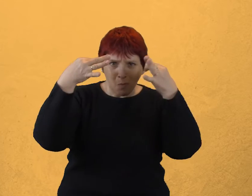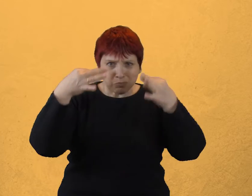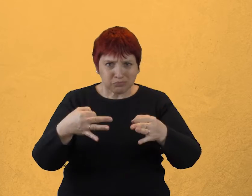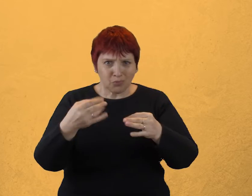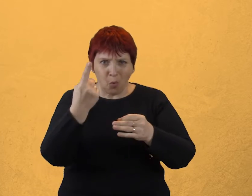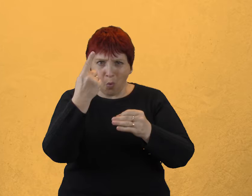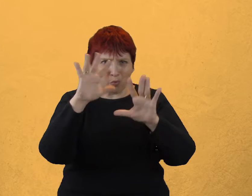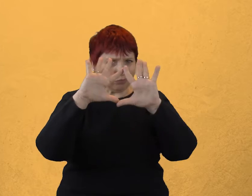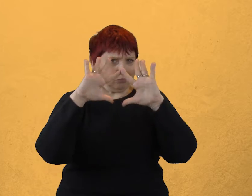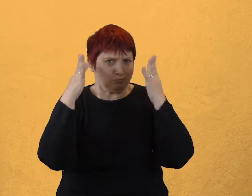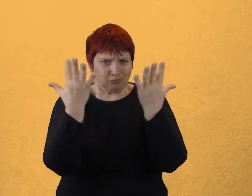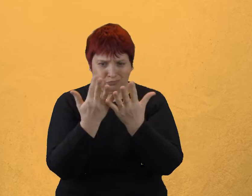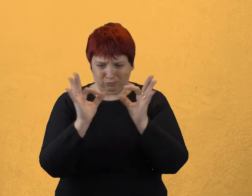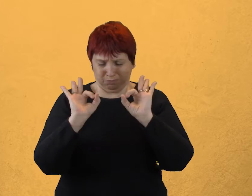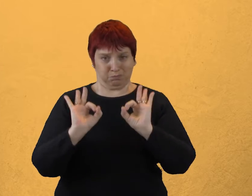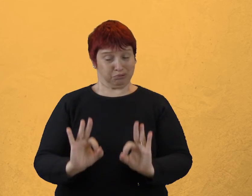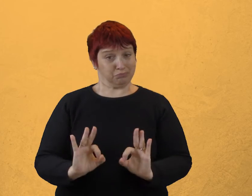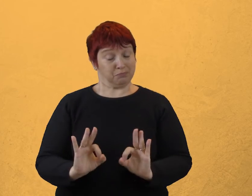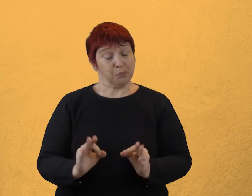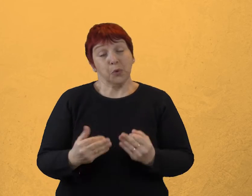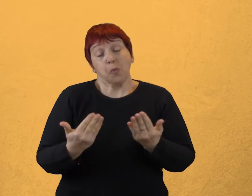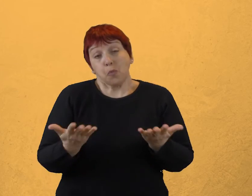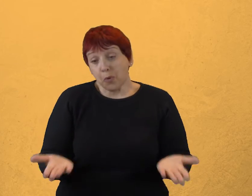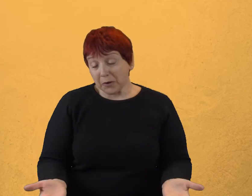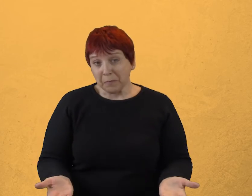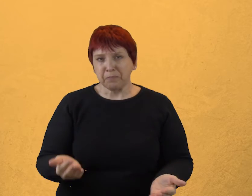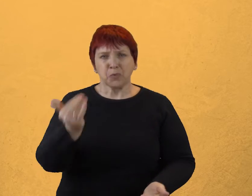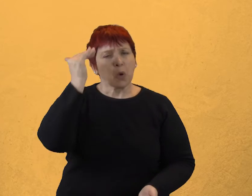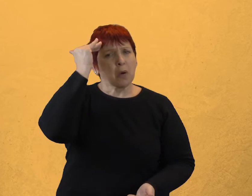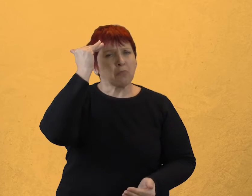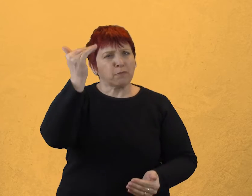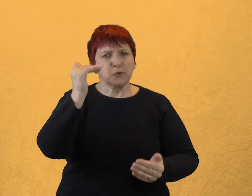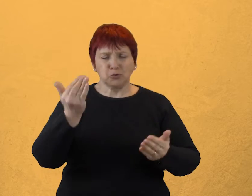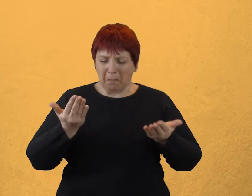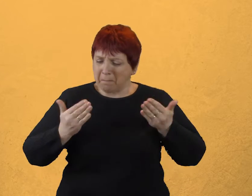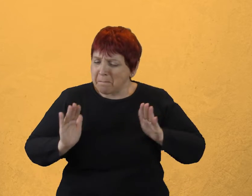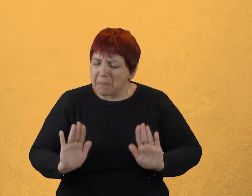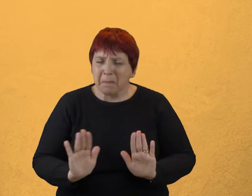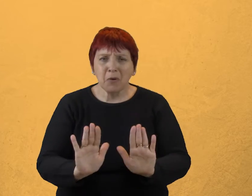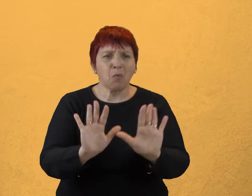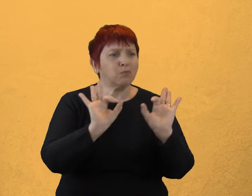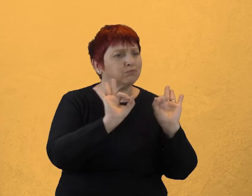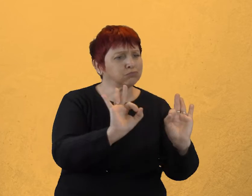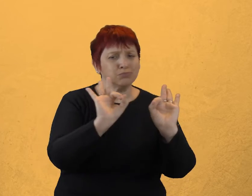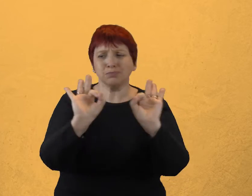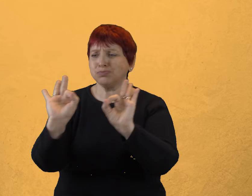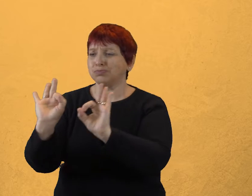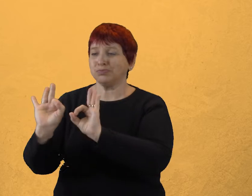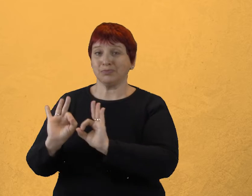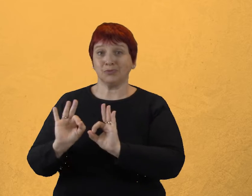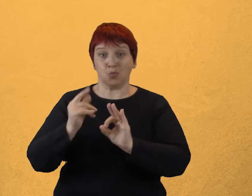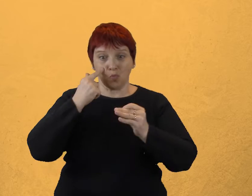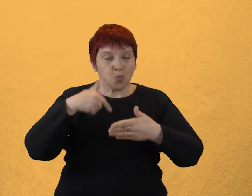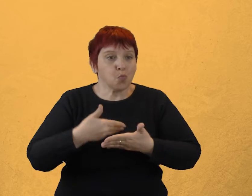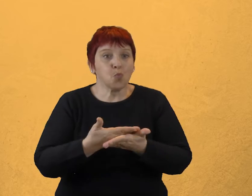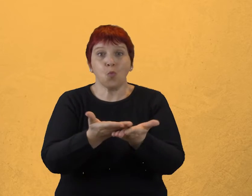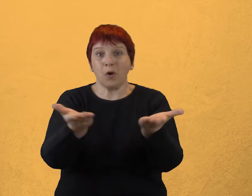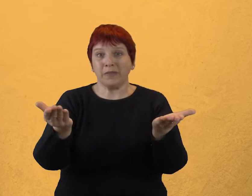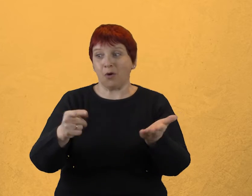debería ser entero, ¿no? El profesor se aseguró de que todo estuviera pronto para la actuación frente a los demás alumnos de la